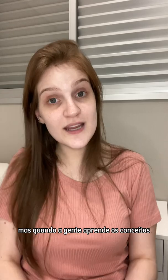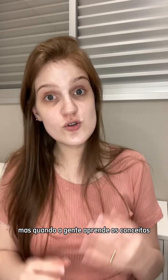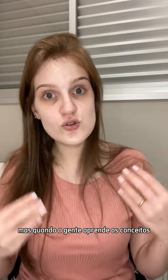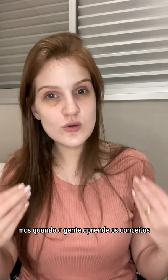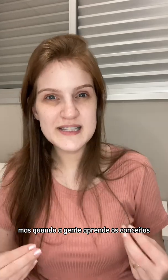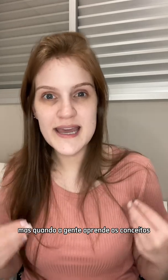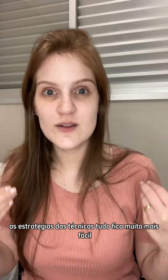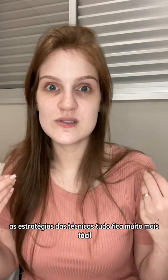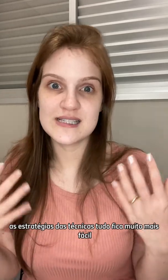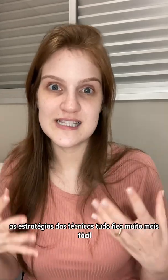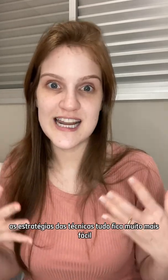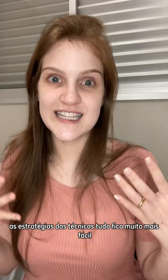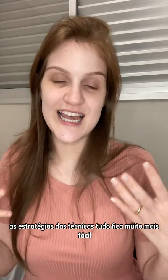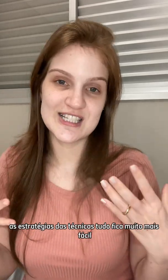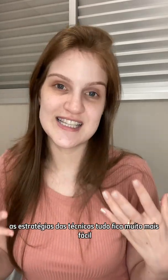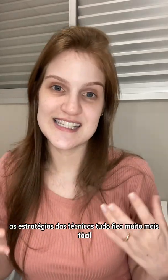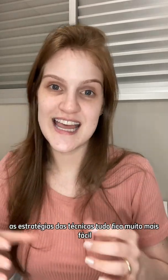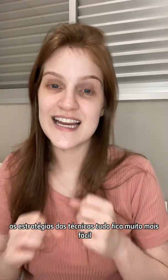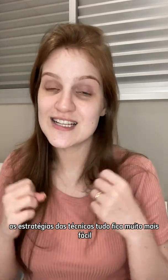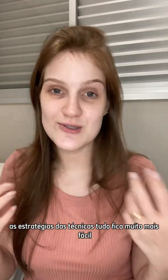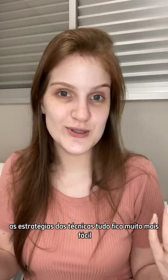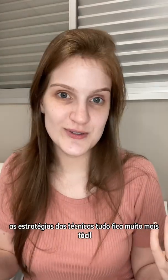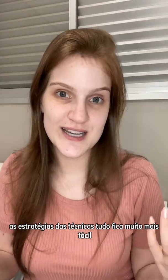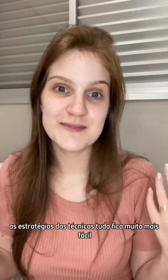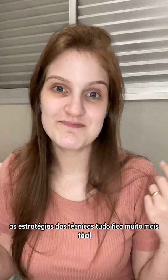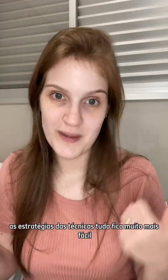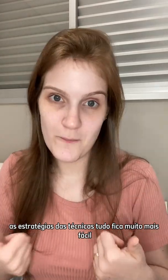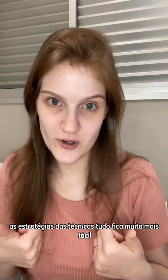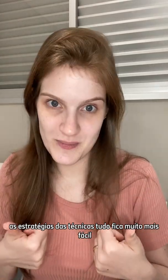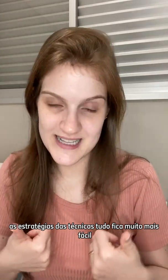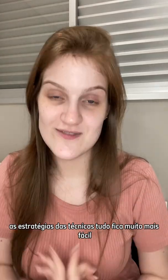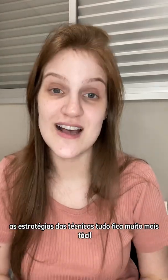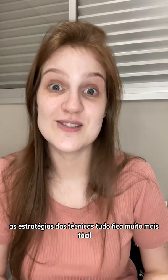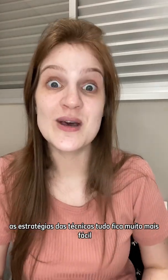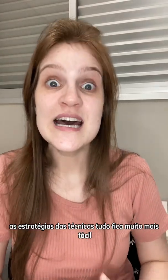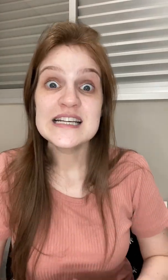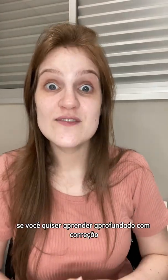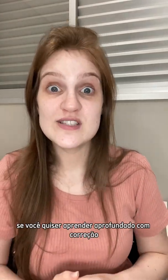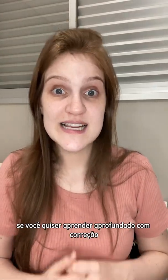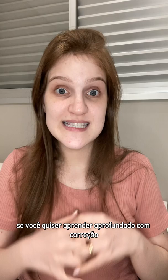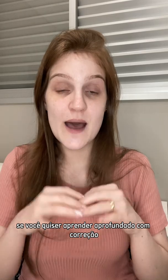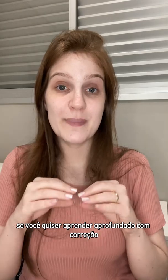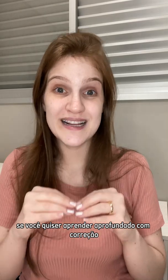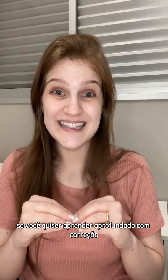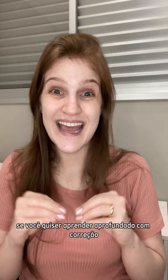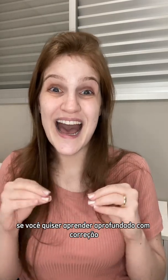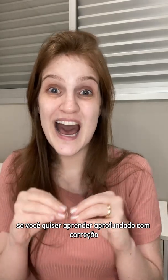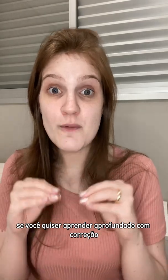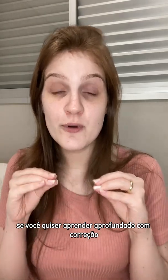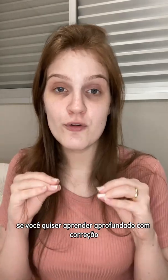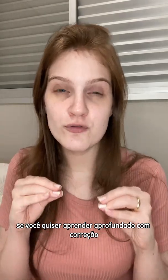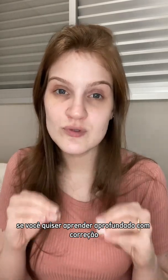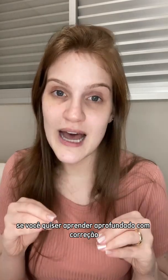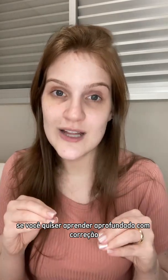os conceitos, as estratégias, as técnicas, tudo fica muito mais fácil. Se você quiser aprender aprofundado,